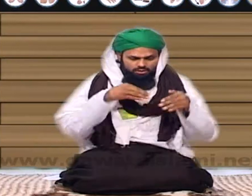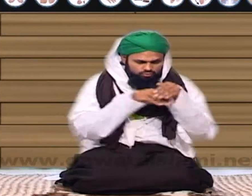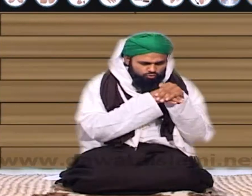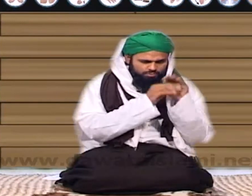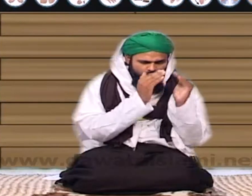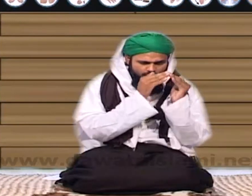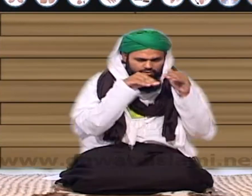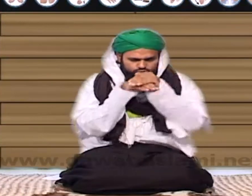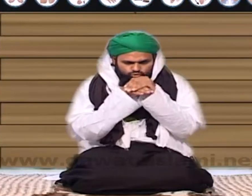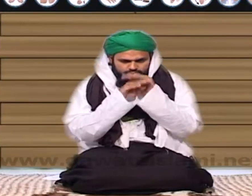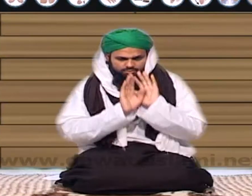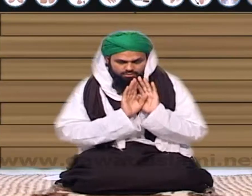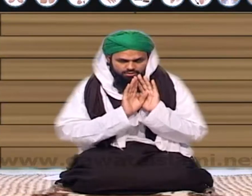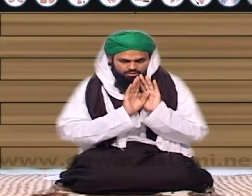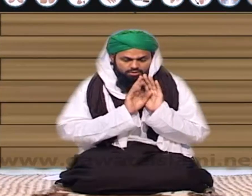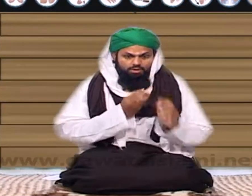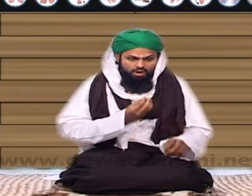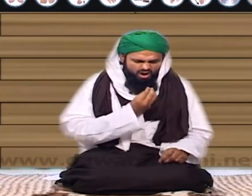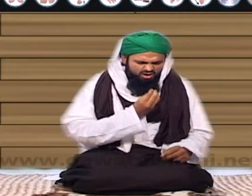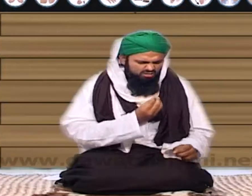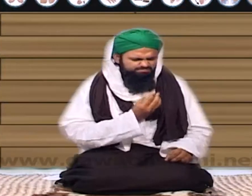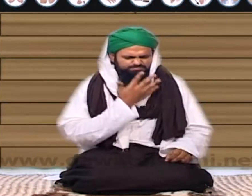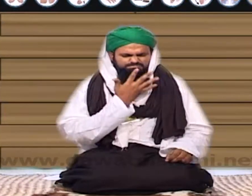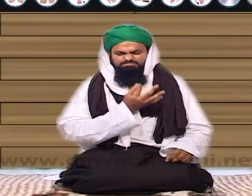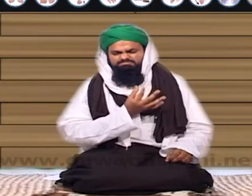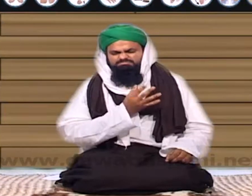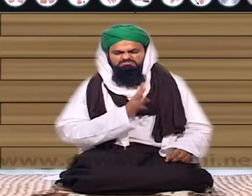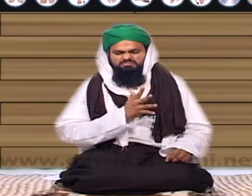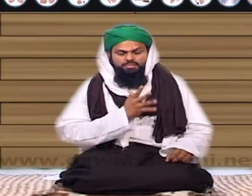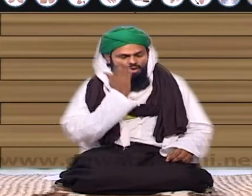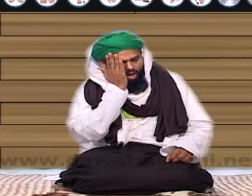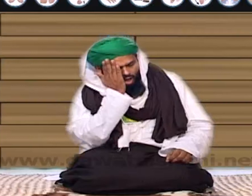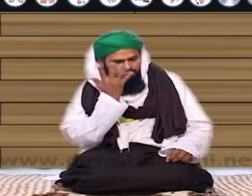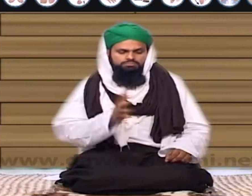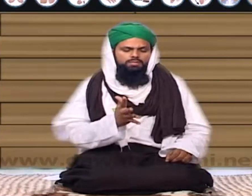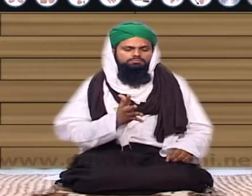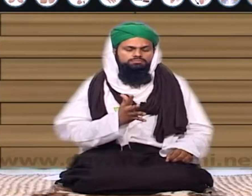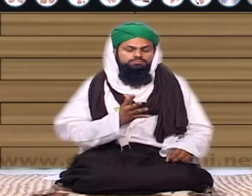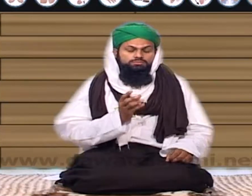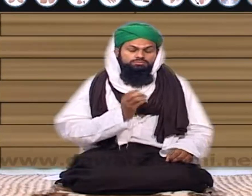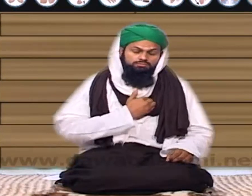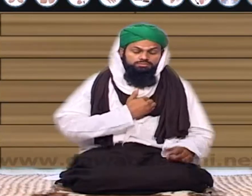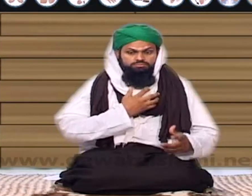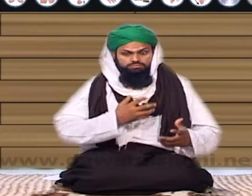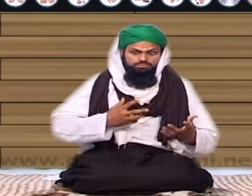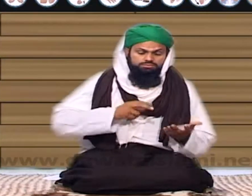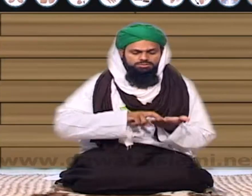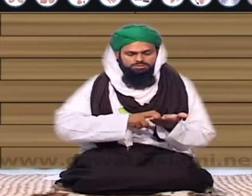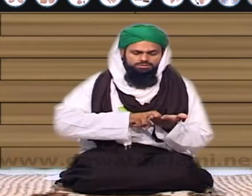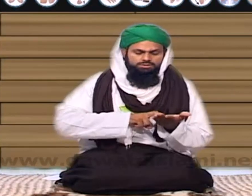زدہ ہوگا، چھپتا چھپاتا پھرتا ہوگا، نہ اسے کھانا اچھا لگتا ہوگا، نہ اسے نیند آتی ہوگی، وہ بے